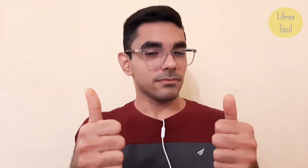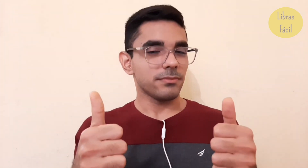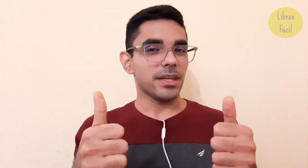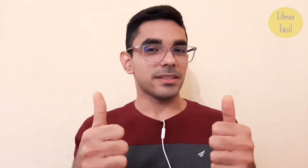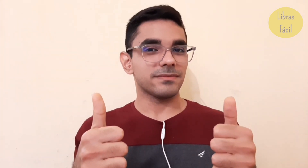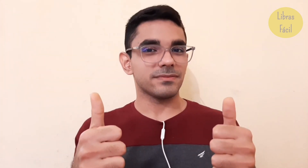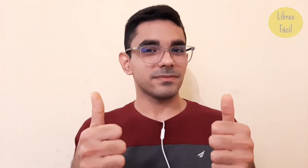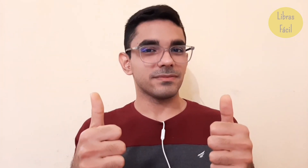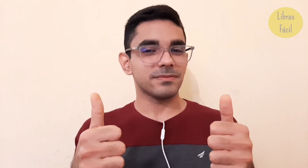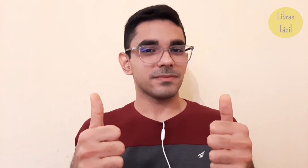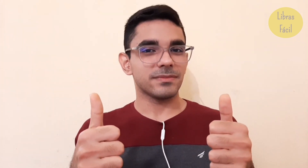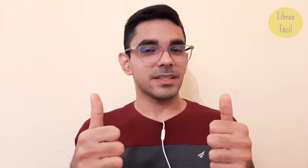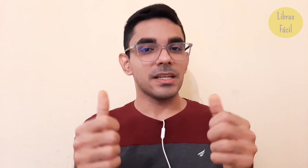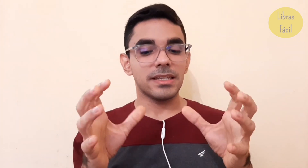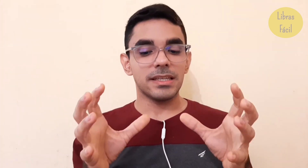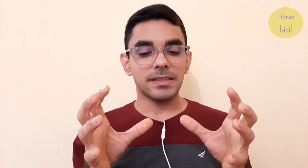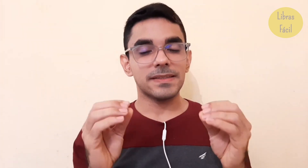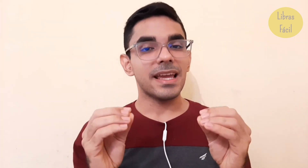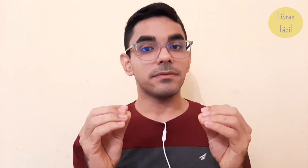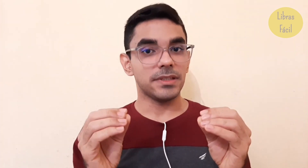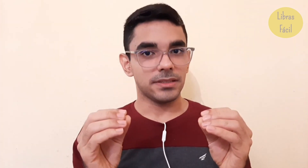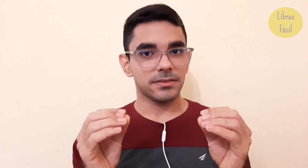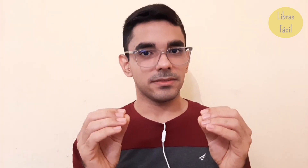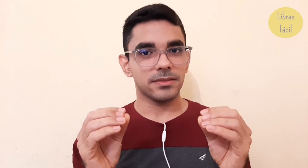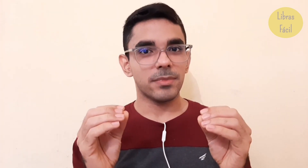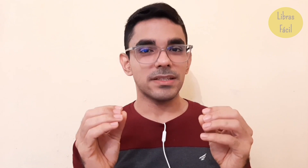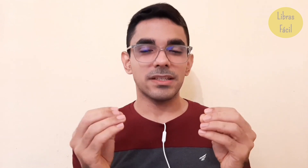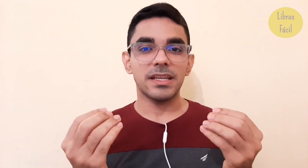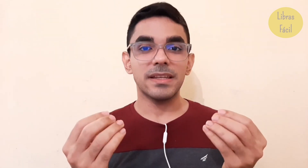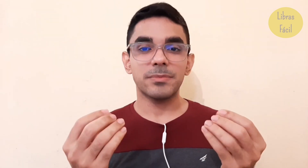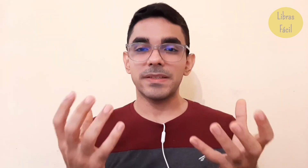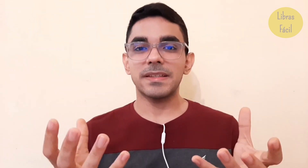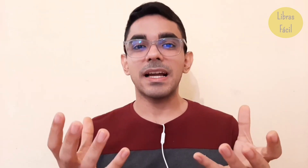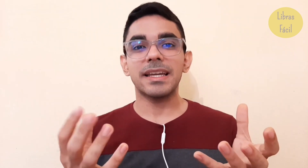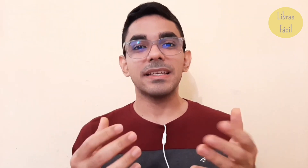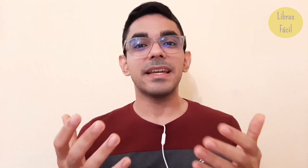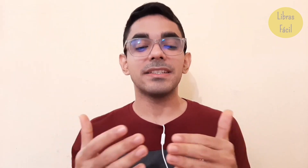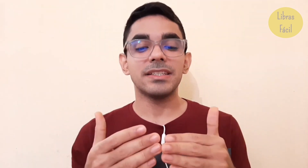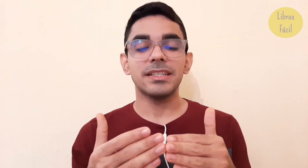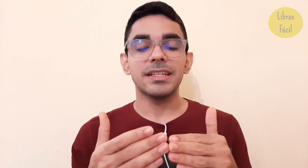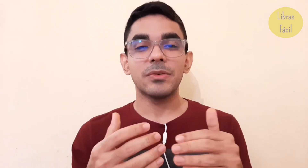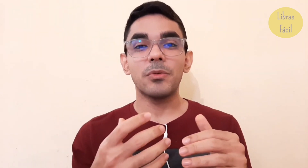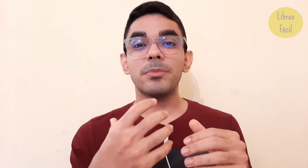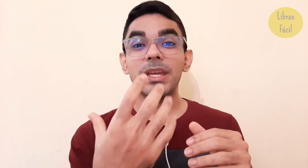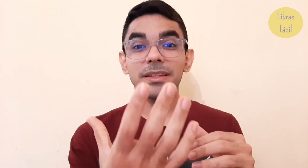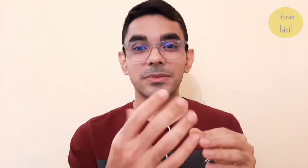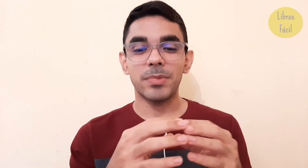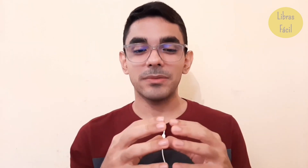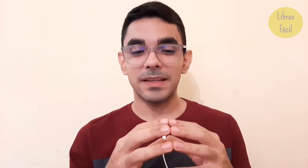bem, que serve para a gente expressar aquela ideia de cumprimento, de perguntar assim para a